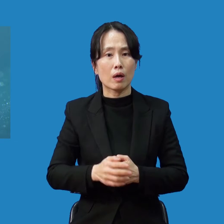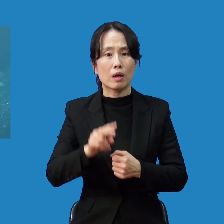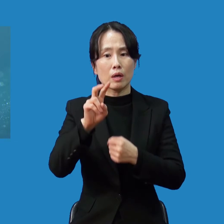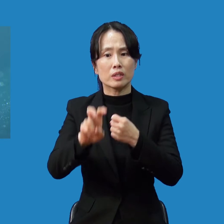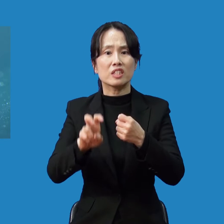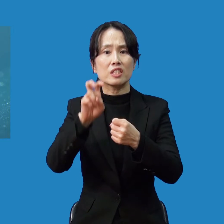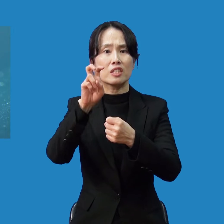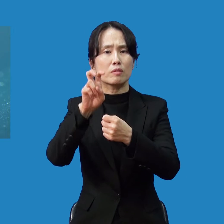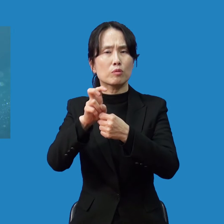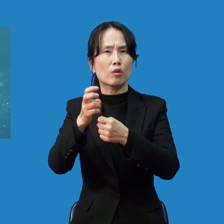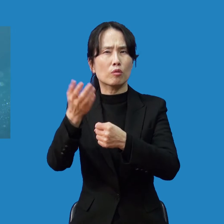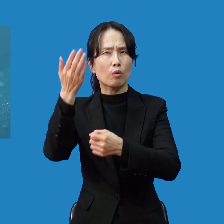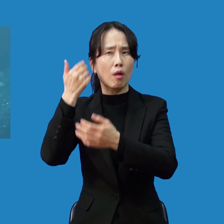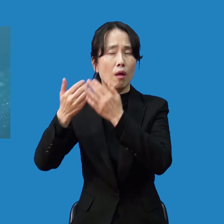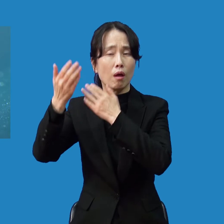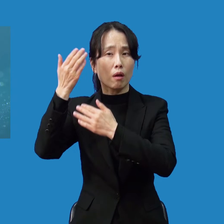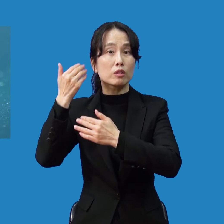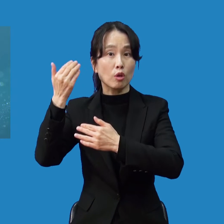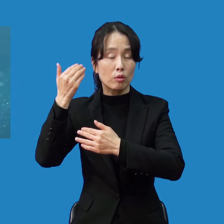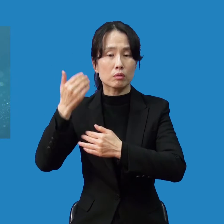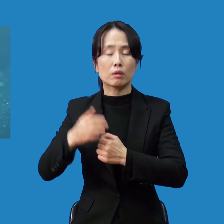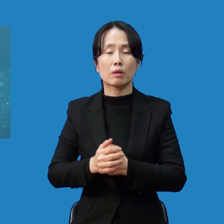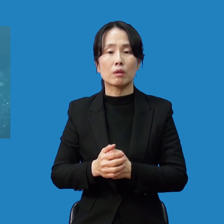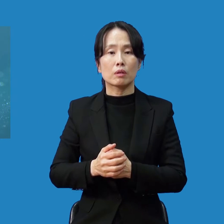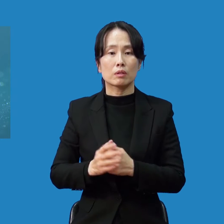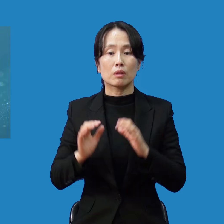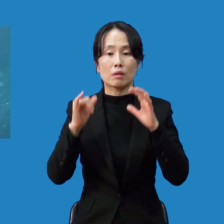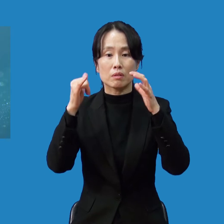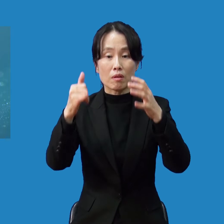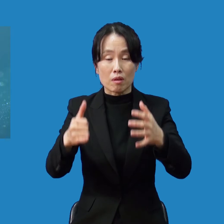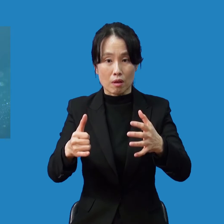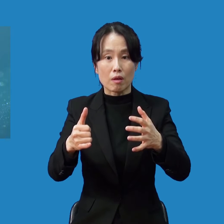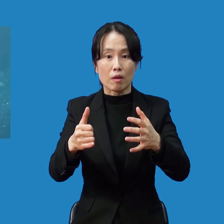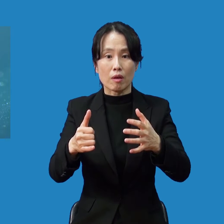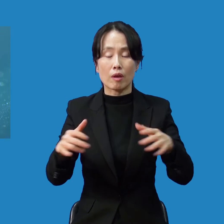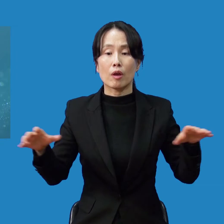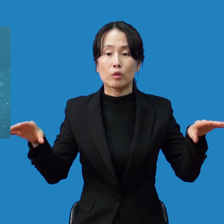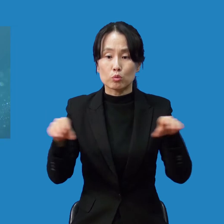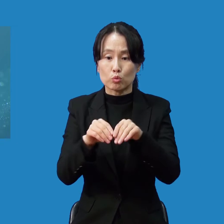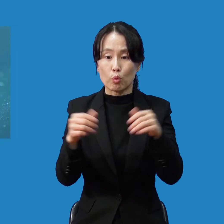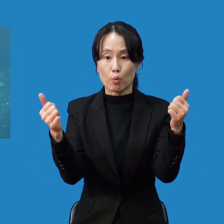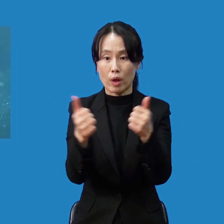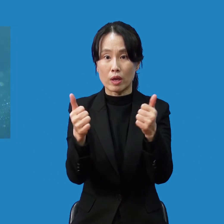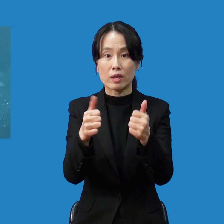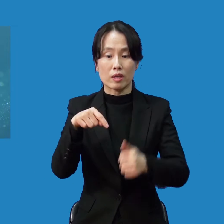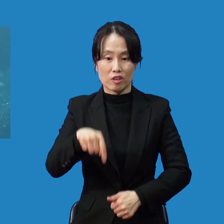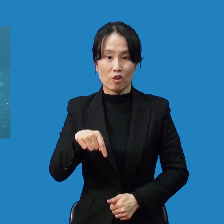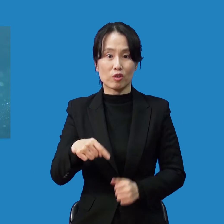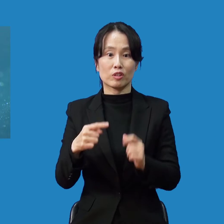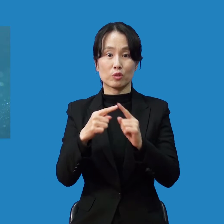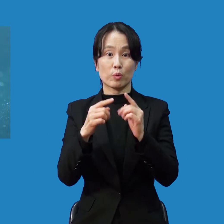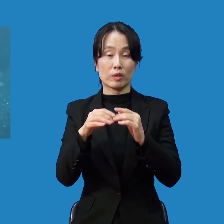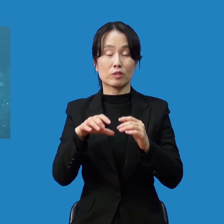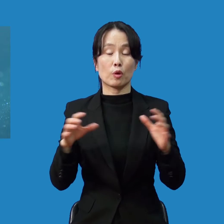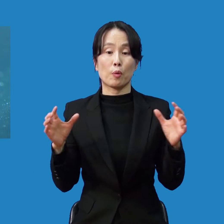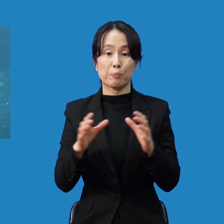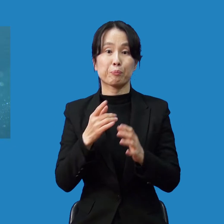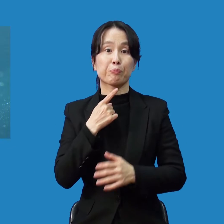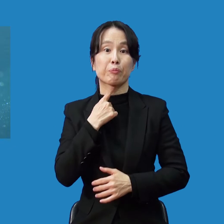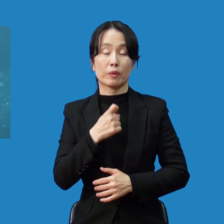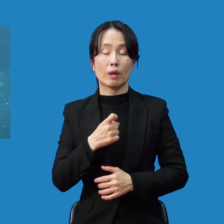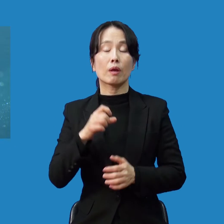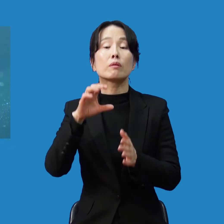더 전에 세계 개혁교회 협의회 총회가 여기 우리 교회에서 모인 적이 있습니다.